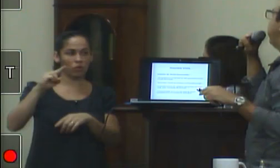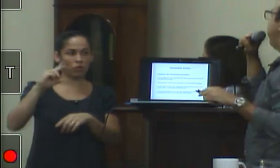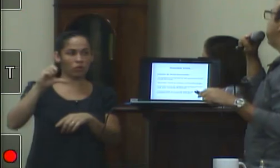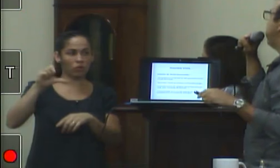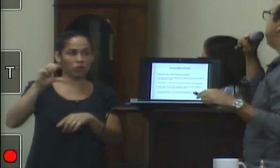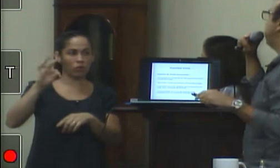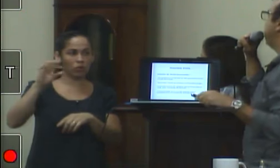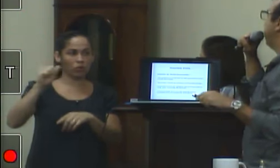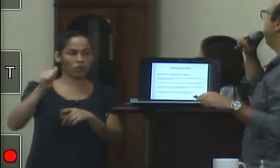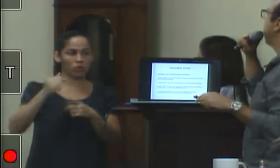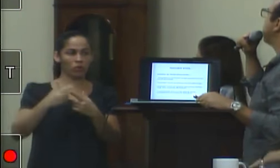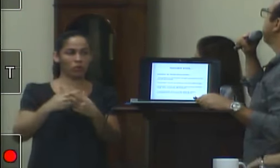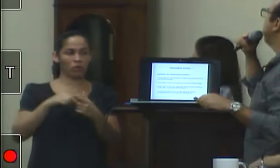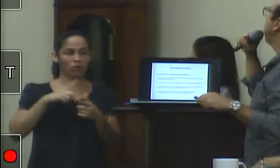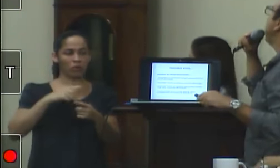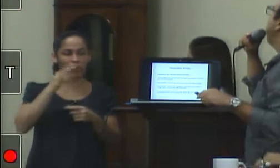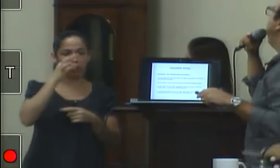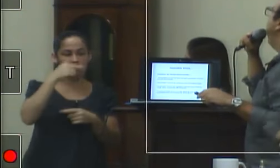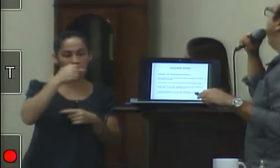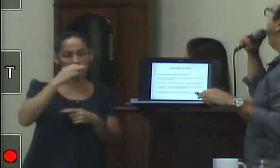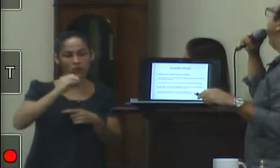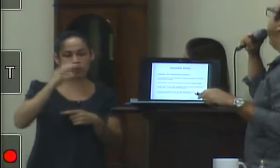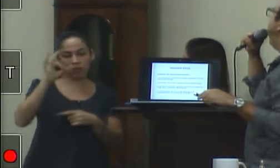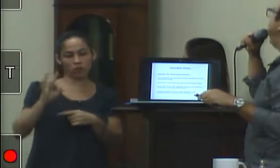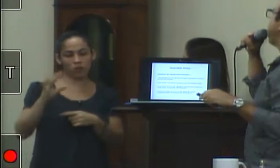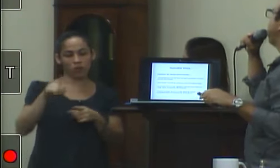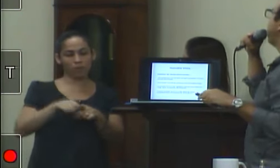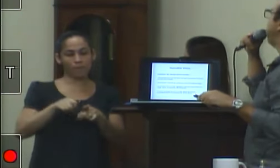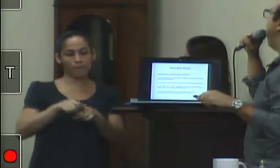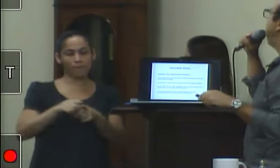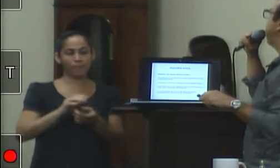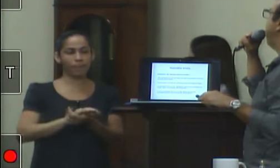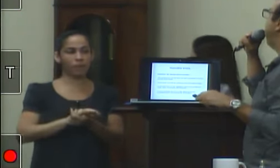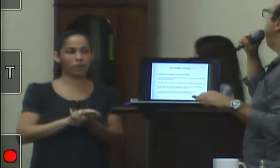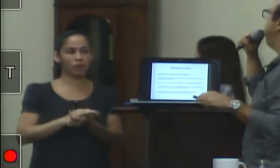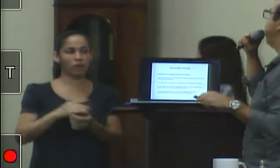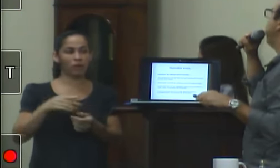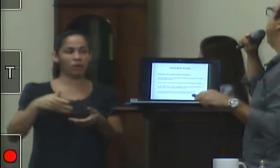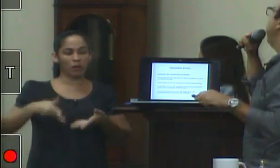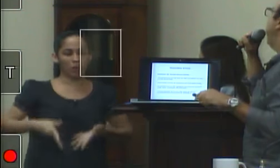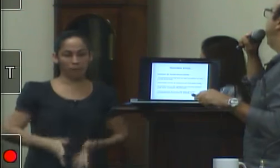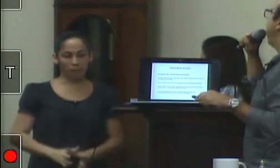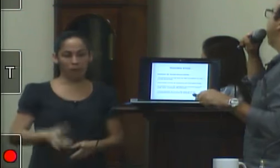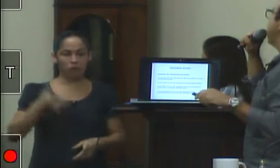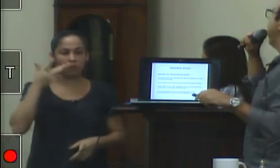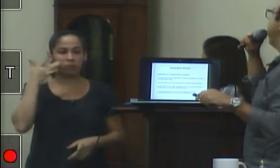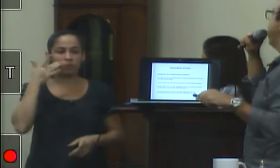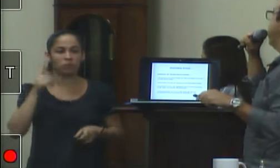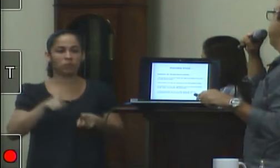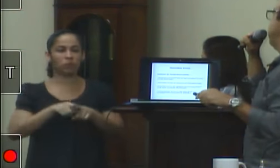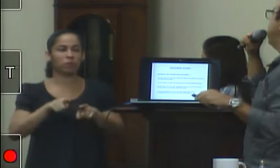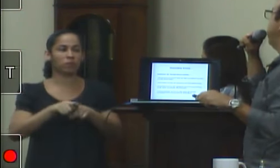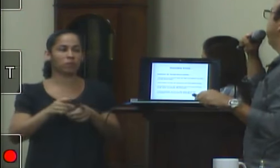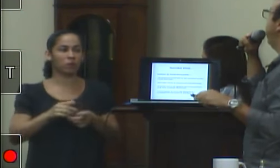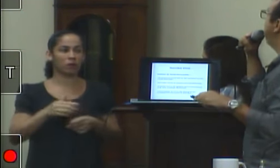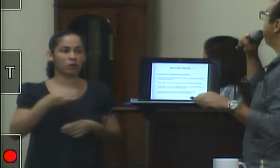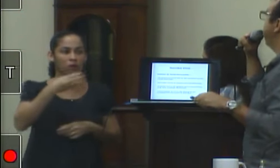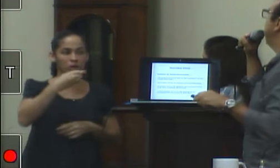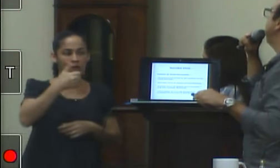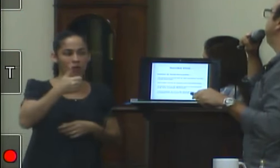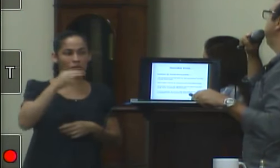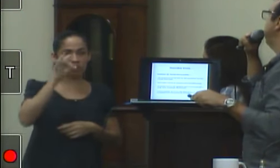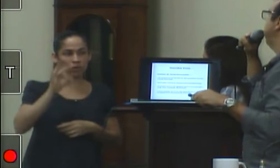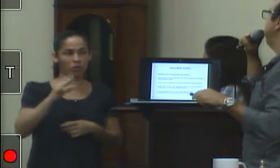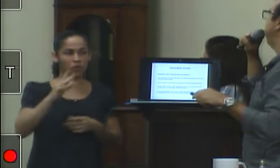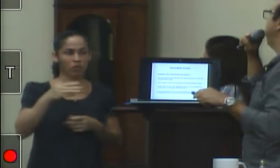meta, que tem que ser acima de 70%. A questão dos partos normais, a pactuação é que seja acima de